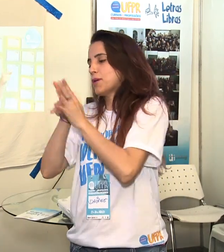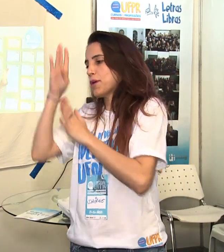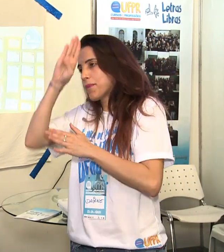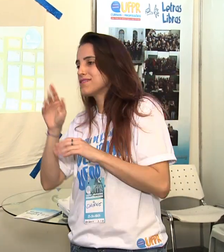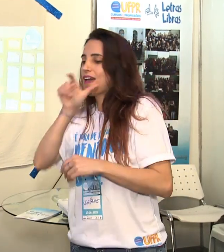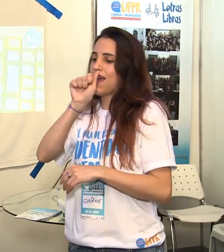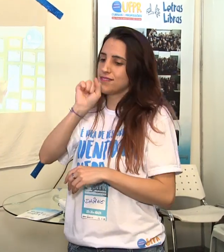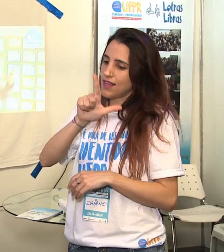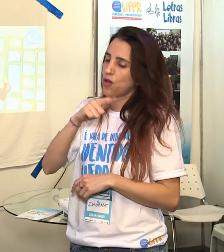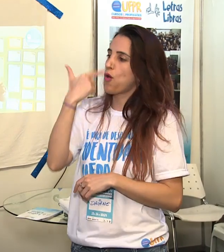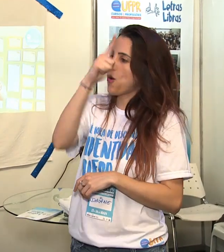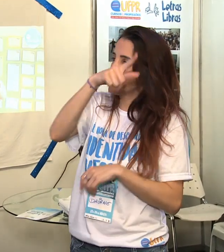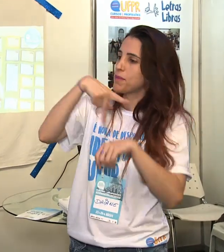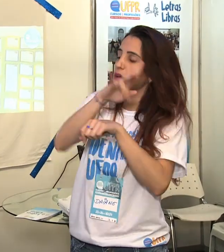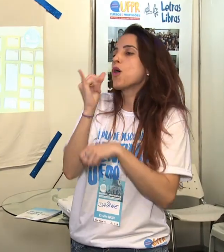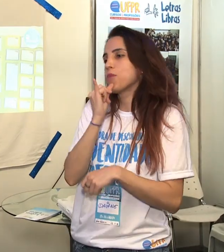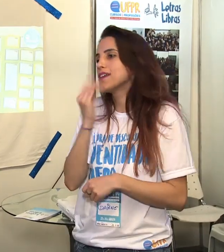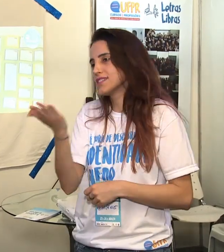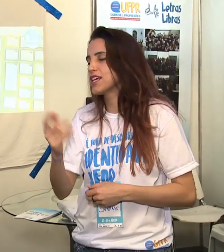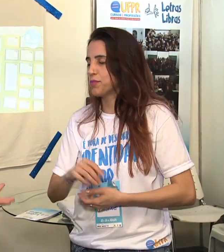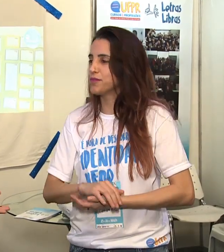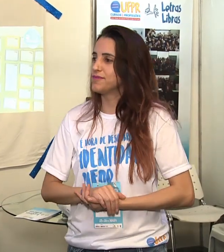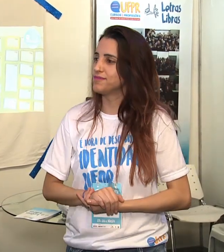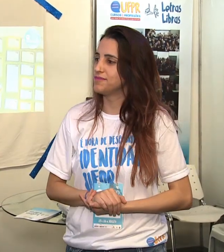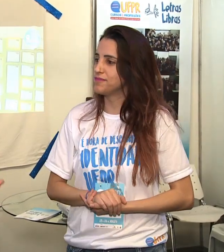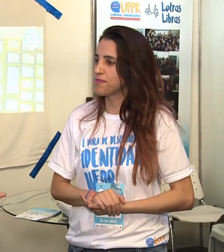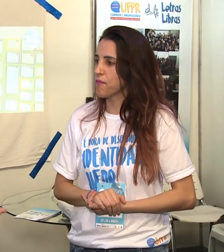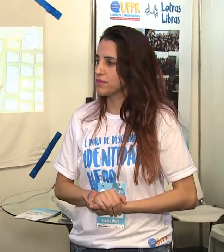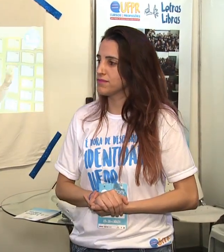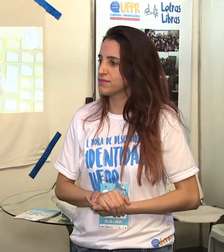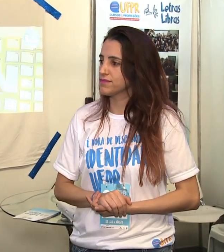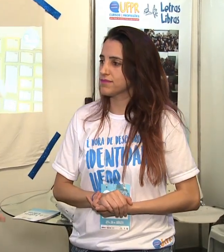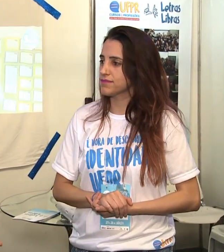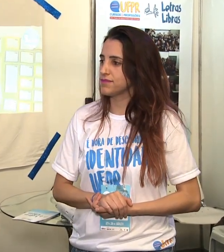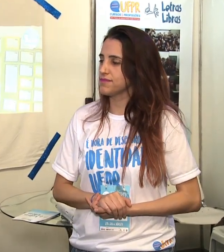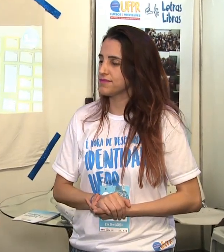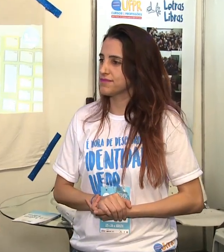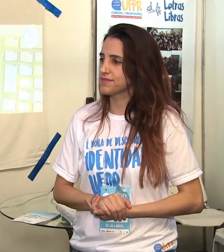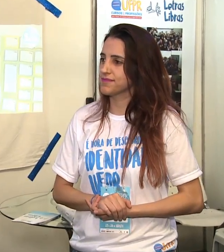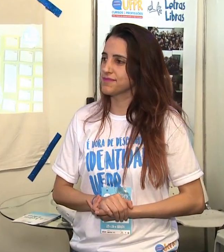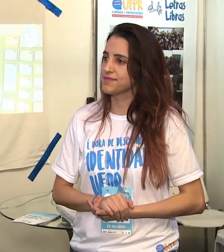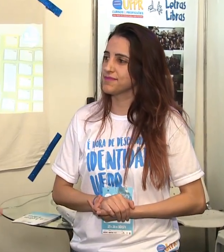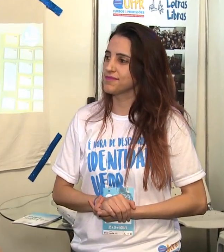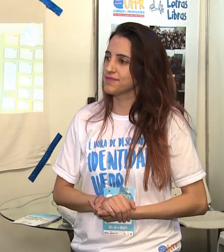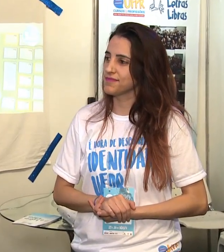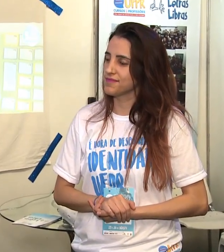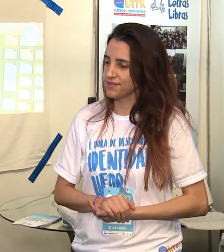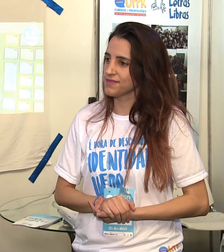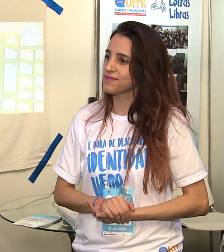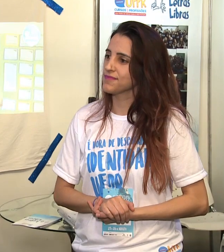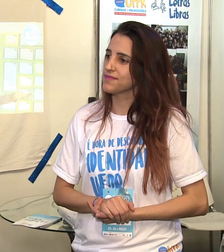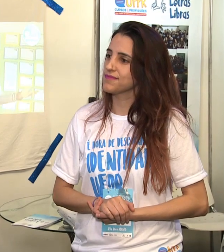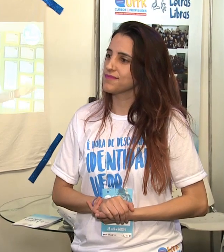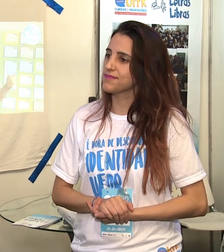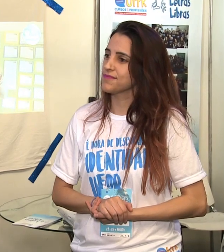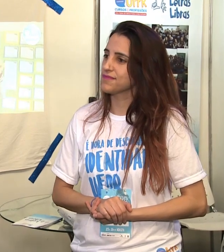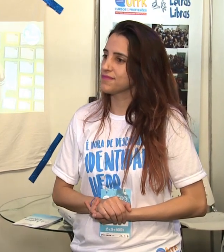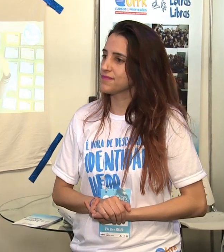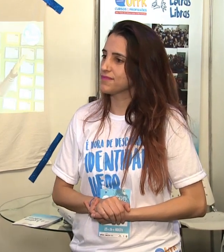Aqui é o português. Em outro país, por exemplo, a língua de sinais é a SL, que se fosse lá nos Estados Unidos, né? E o curso?